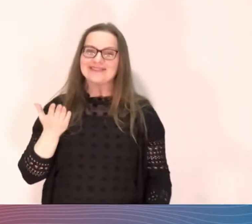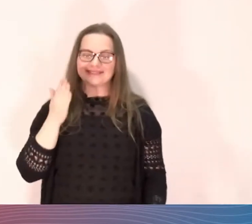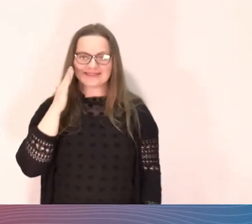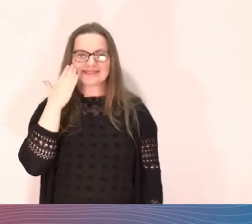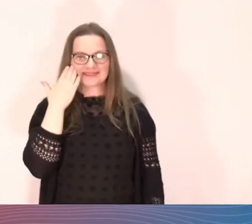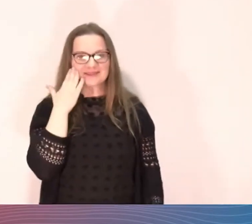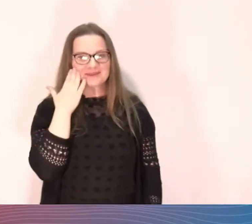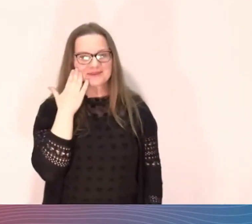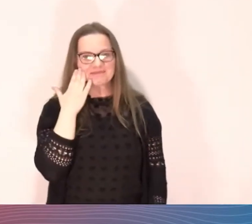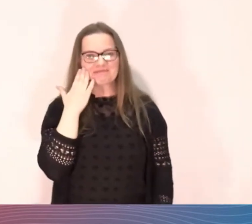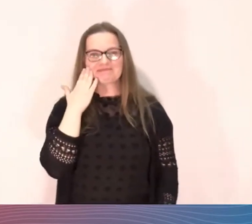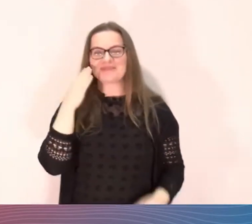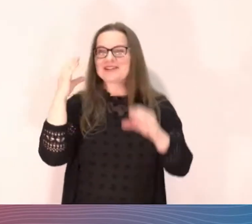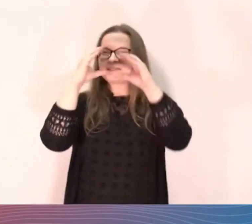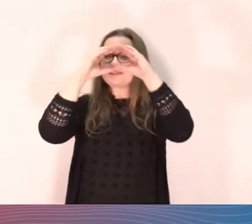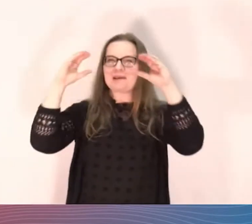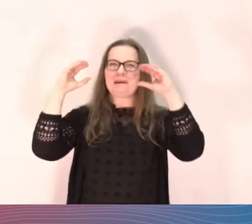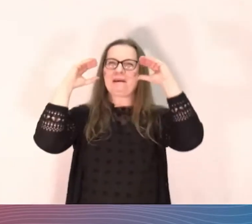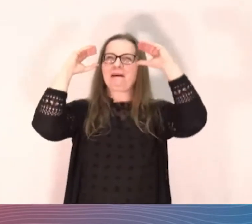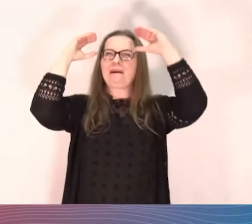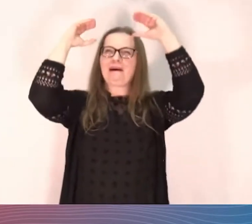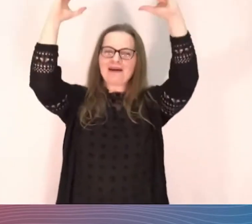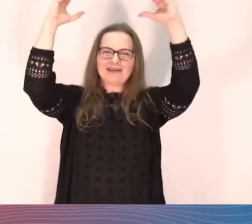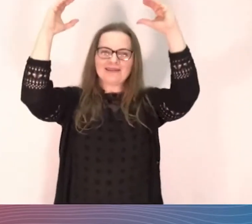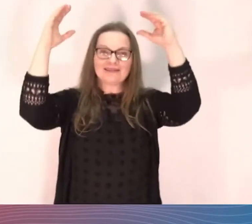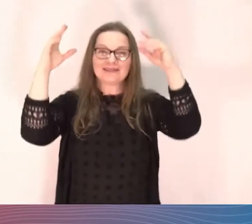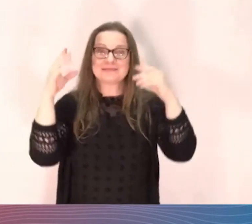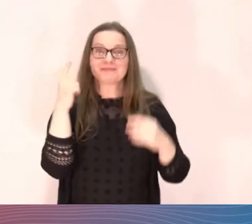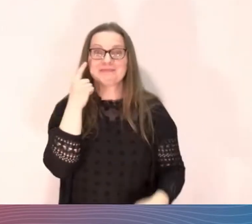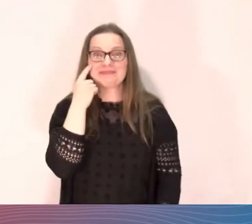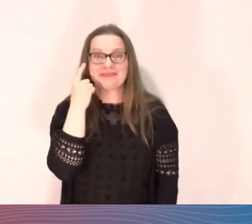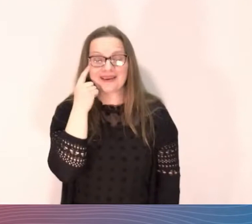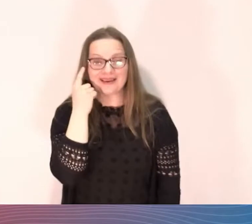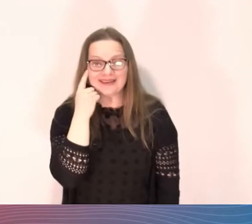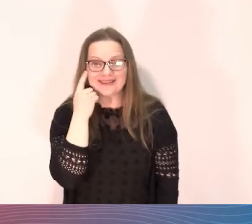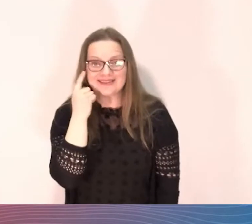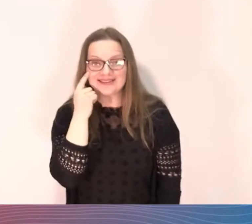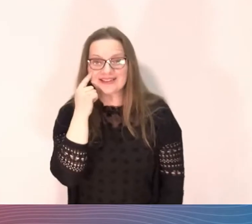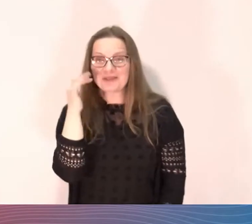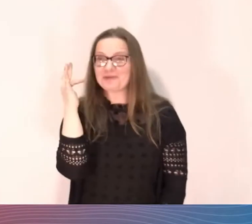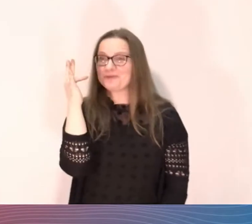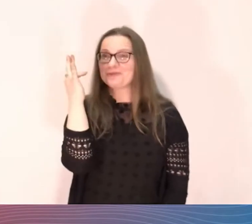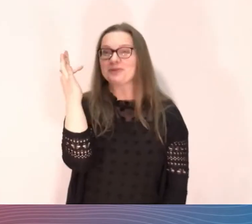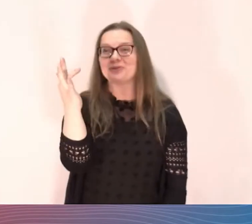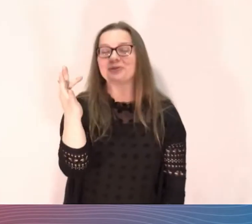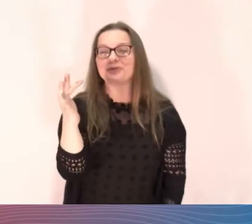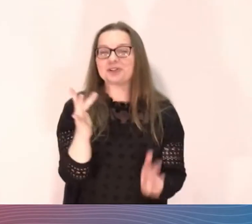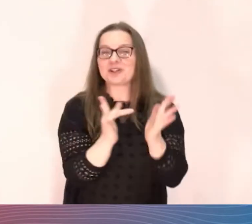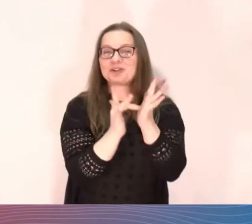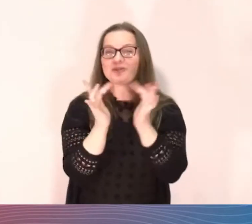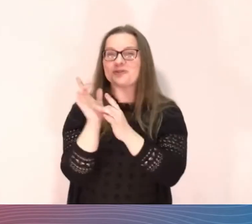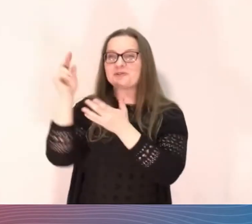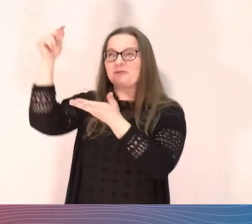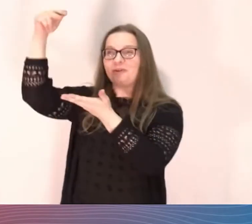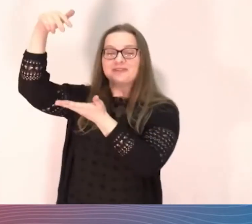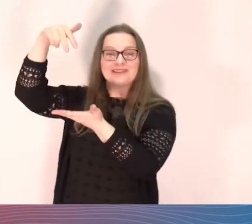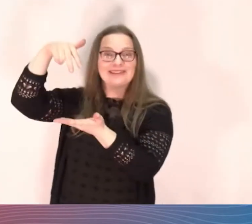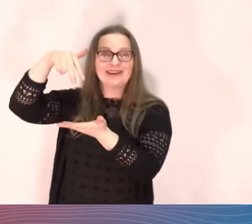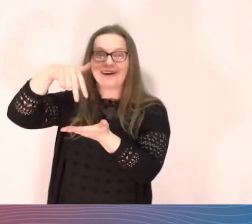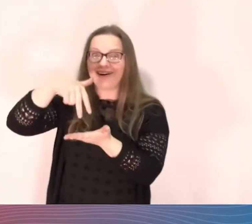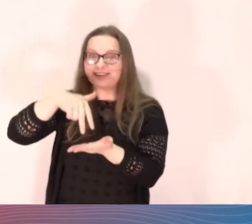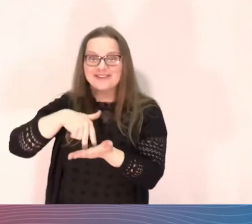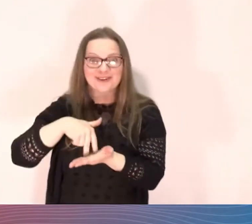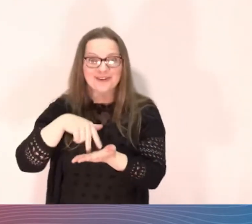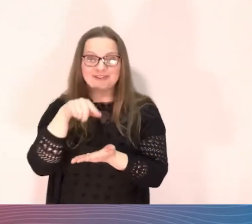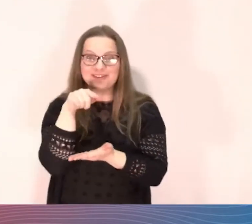terceiro céu. Você imagina quando o Senhor voltar naquele dia, a gente tomar como herança o próprio Deus,